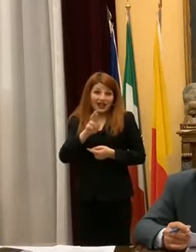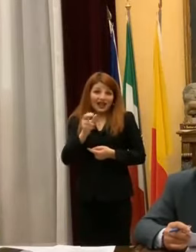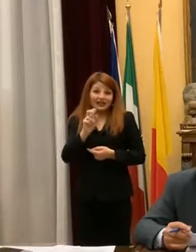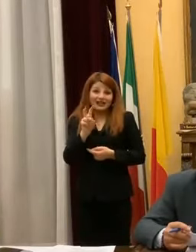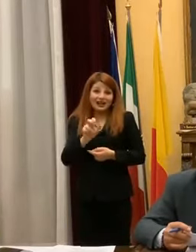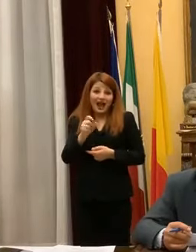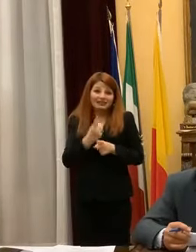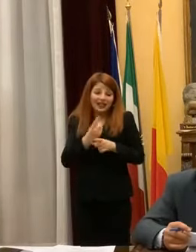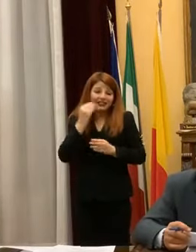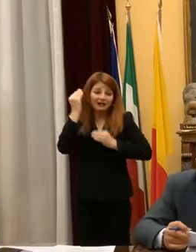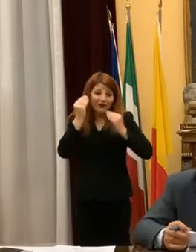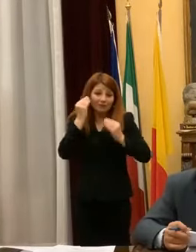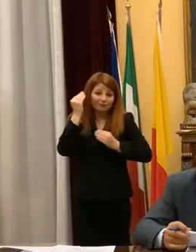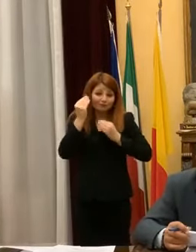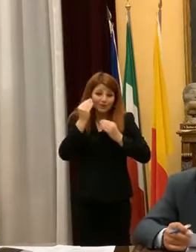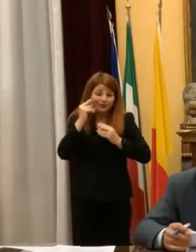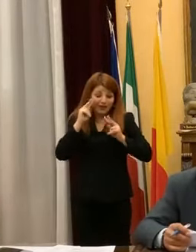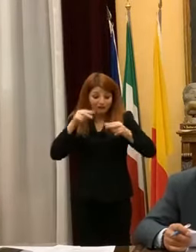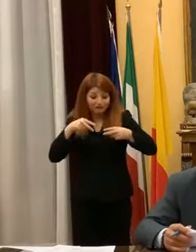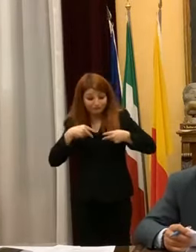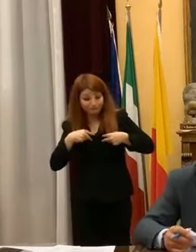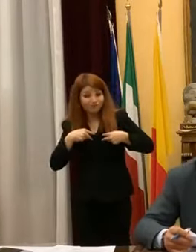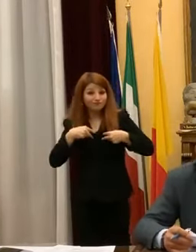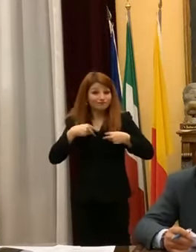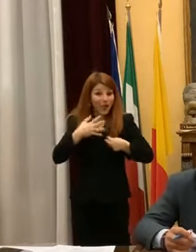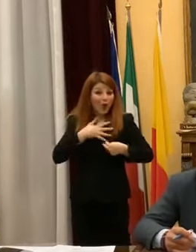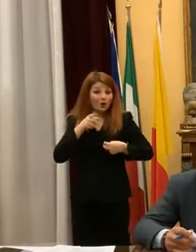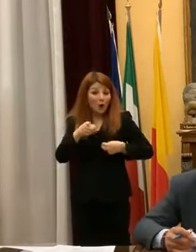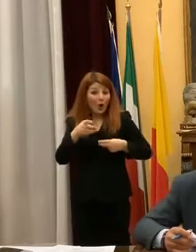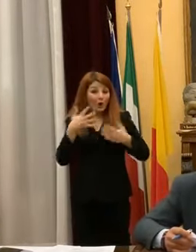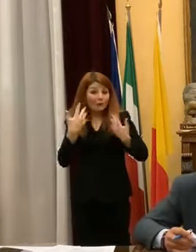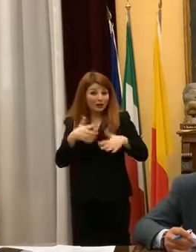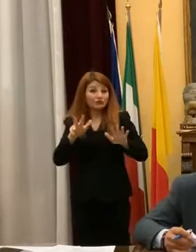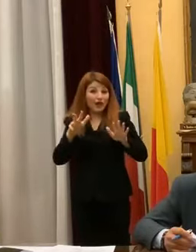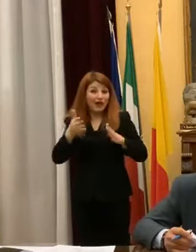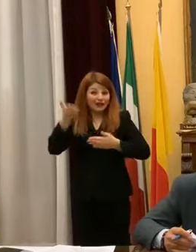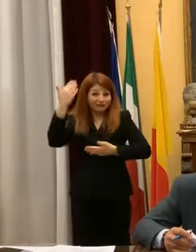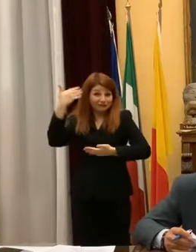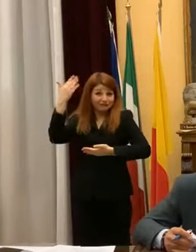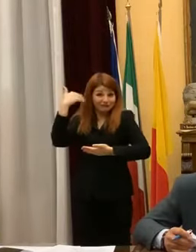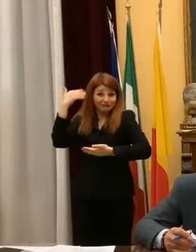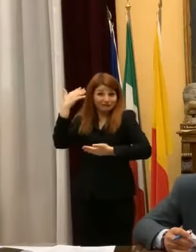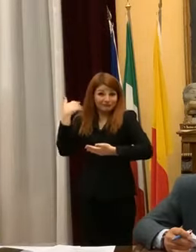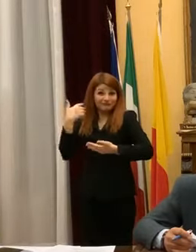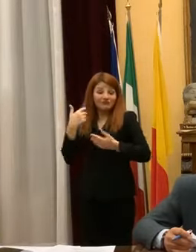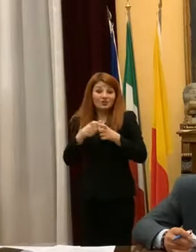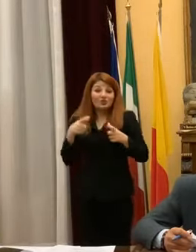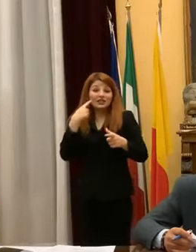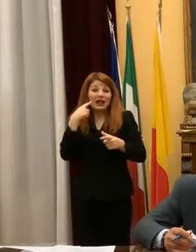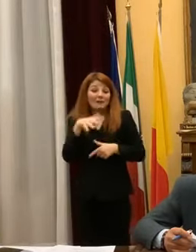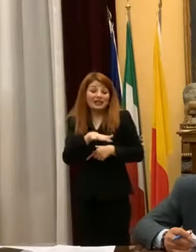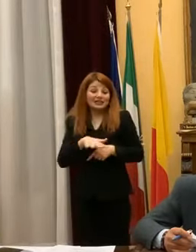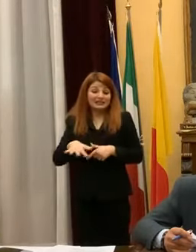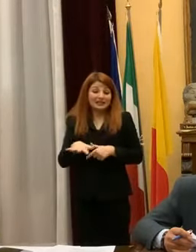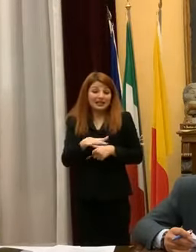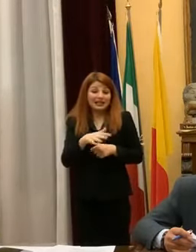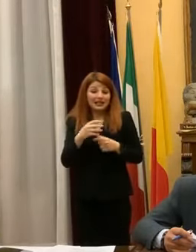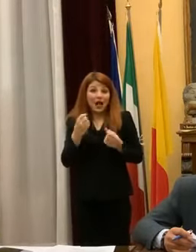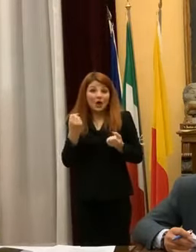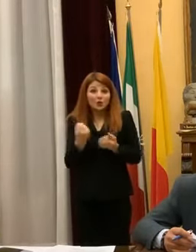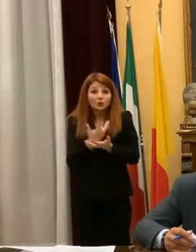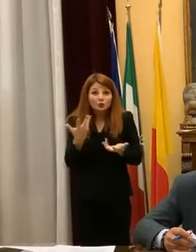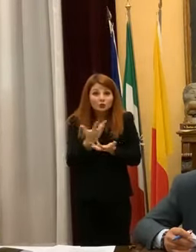cosa accadeva a Messina. Come si può? Si sarà chiesto Ruggerino